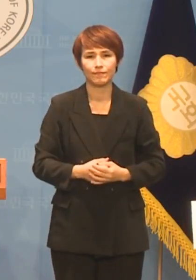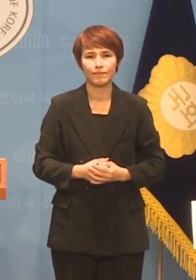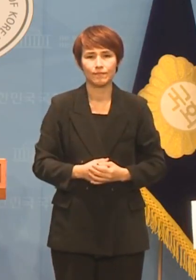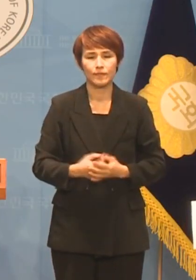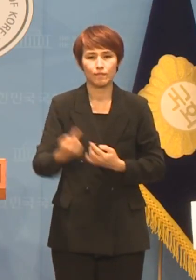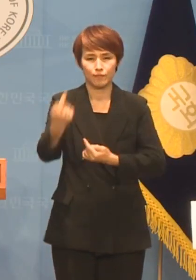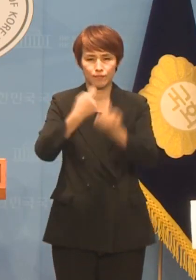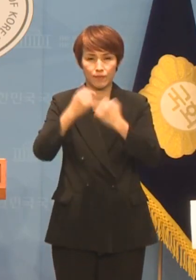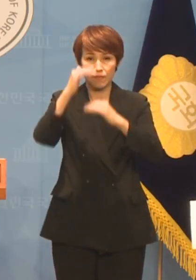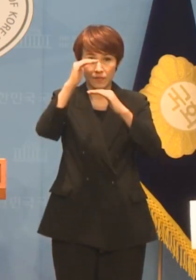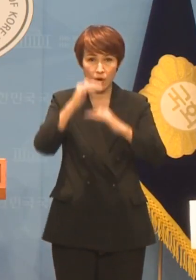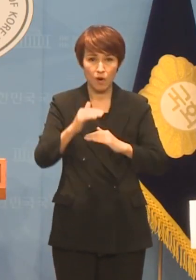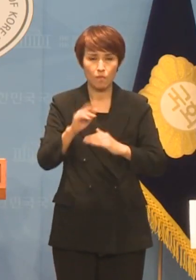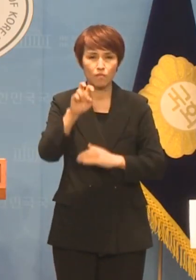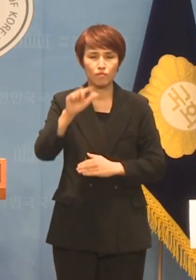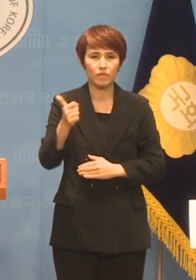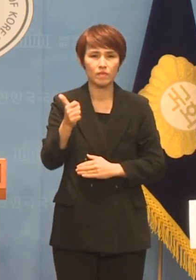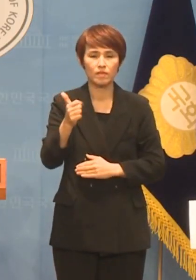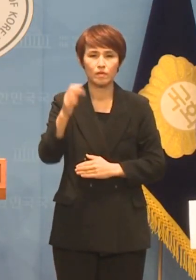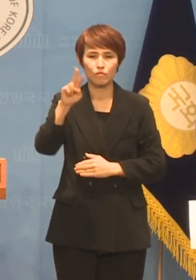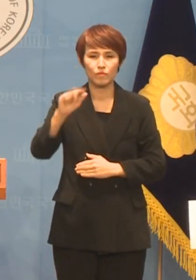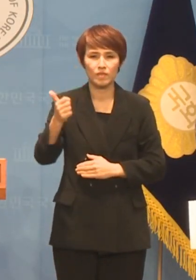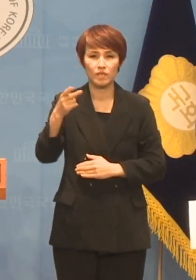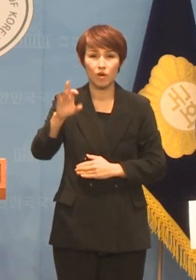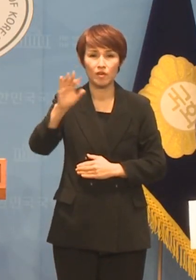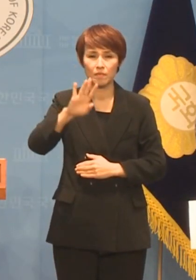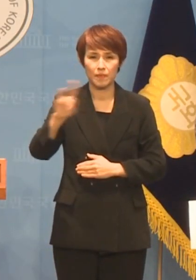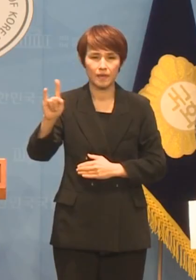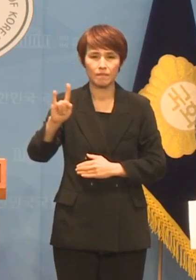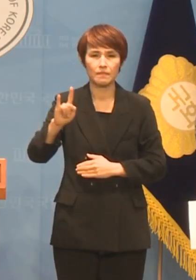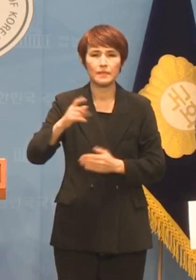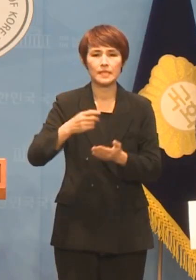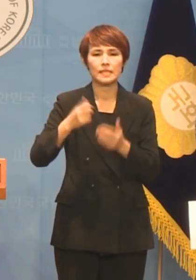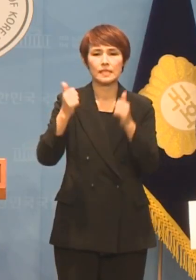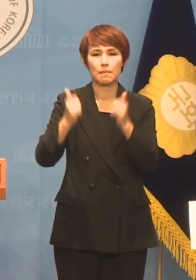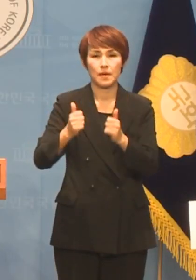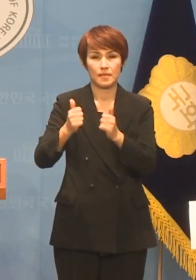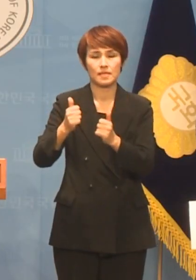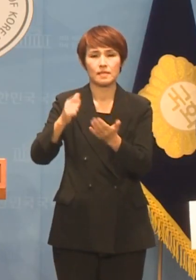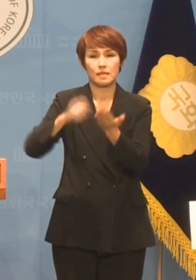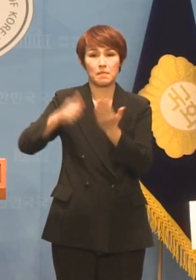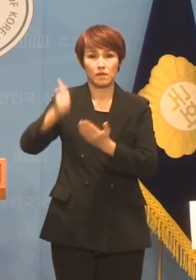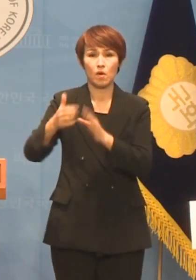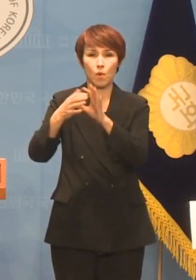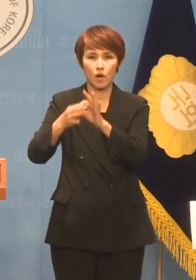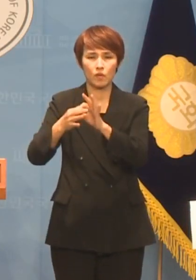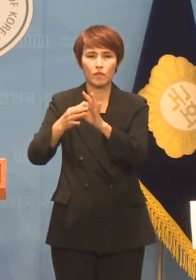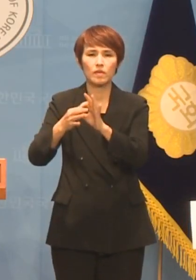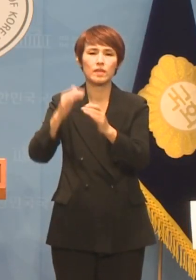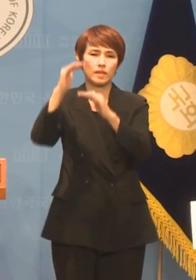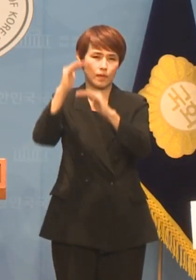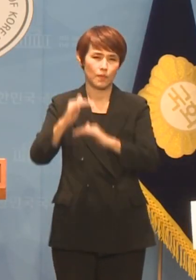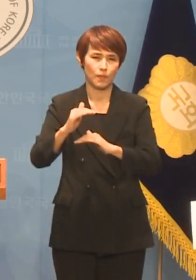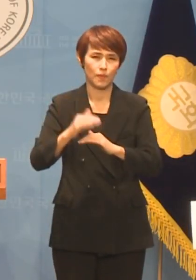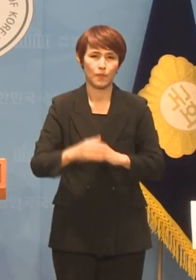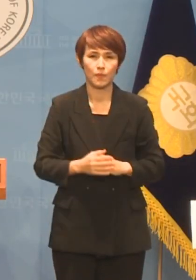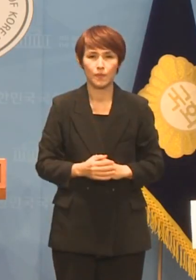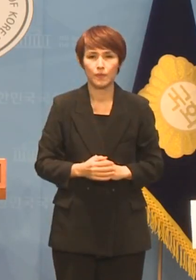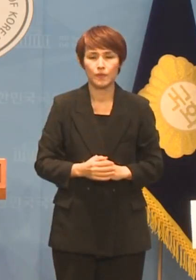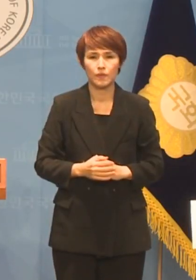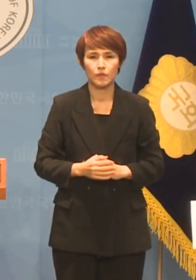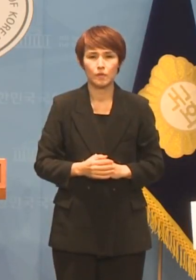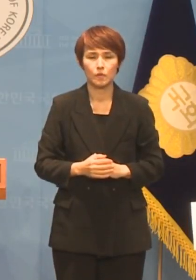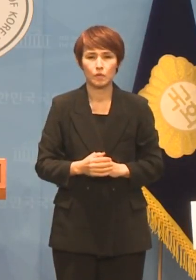제보 내용은 문형배 헌법재판소와 관련된 전방위적인 허위사실이 유포되고 있다는 점이며